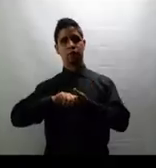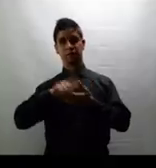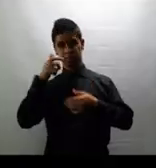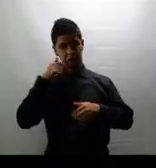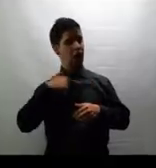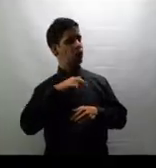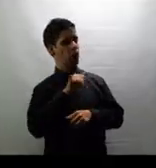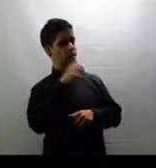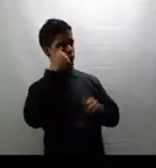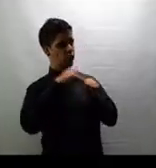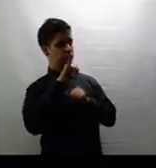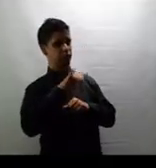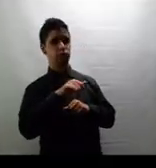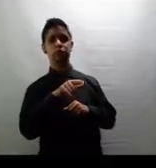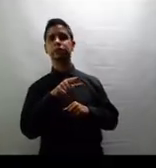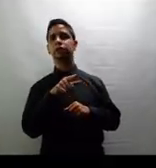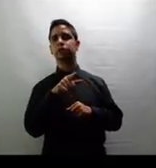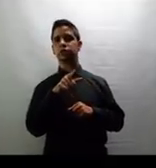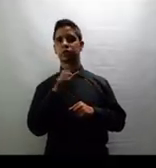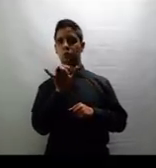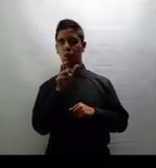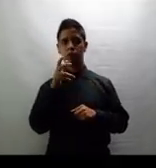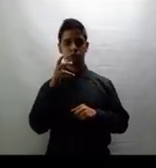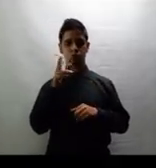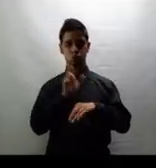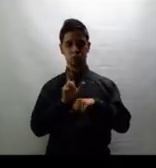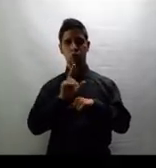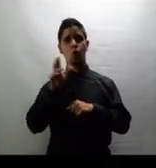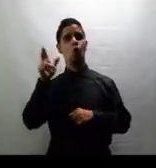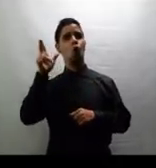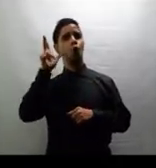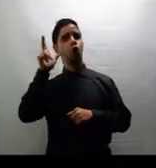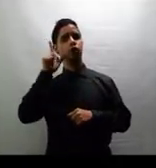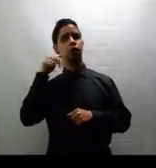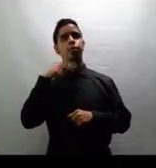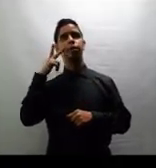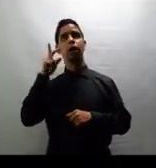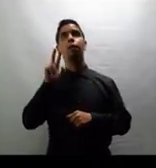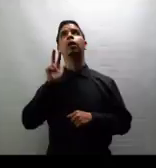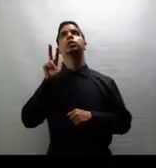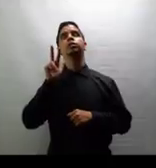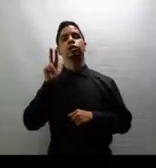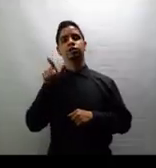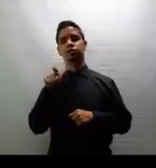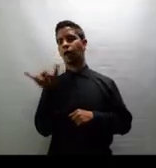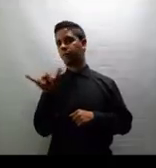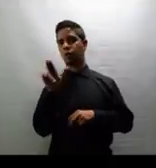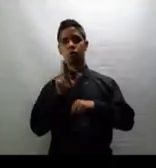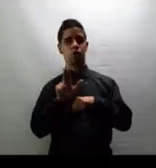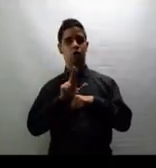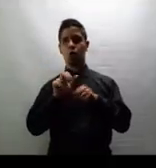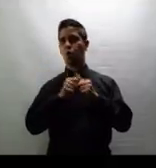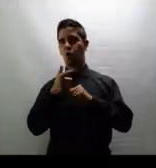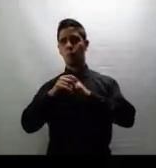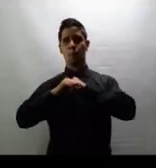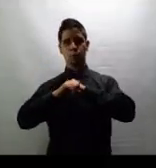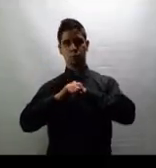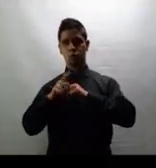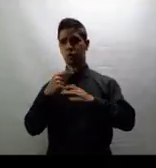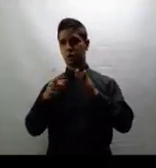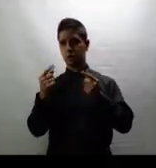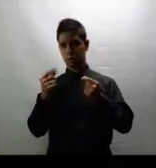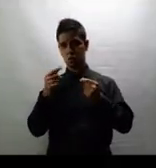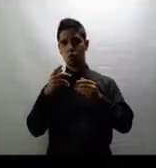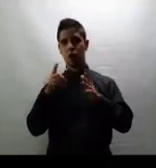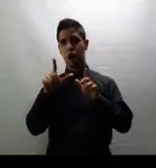y usaron oye el merenguero irá para arriba lo usaron como jingle también y le cambiaron la